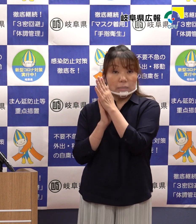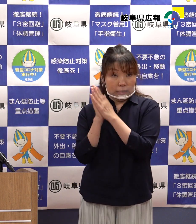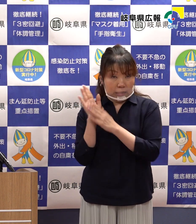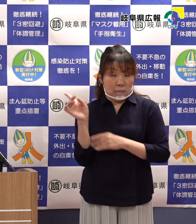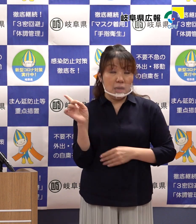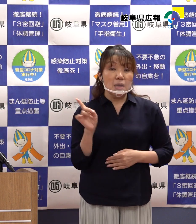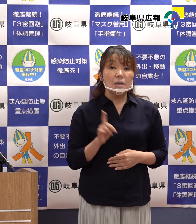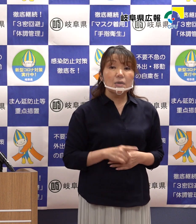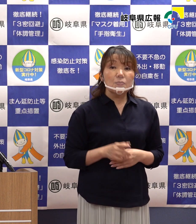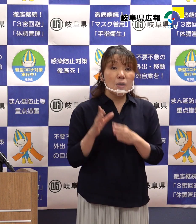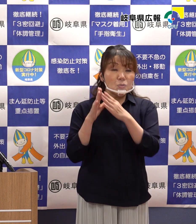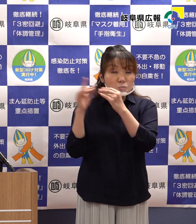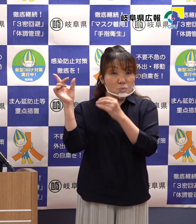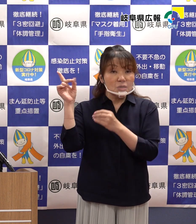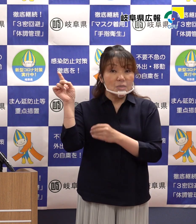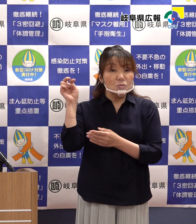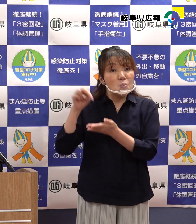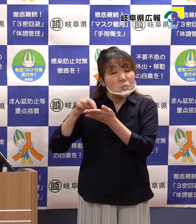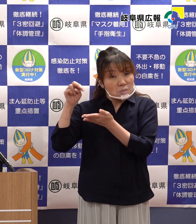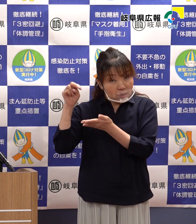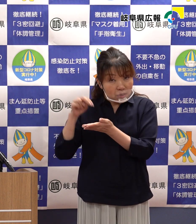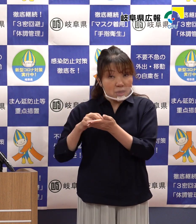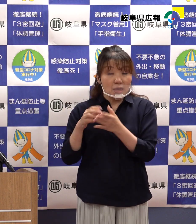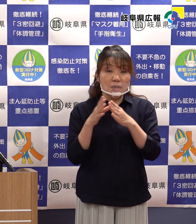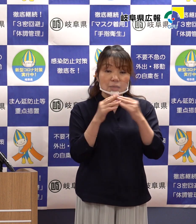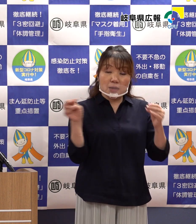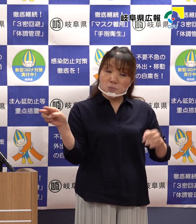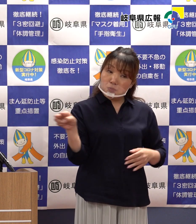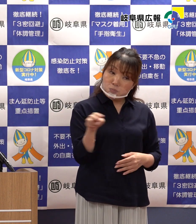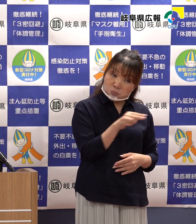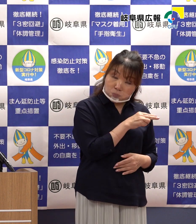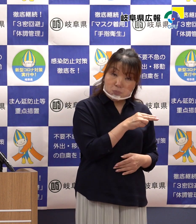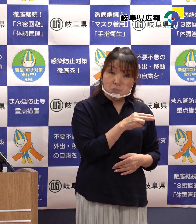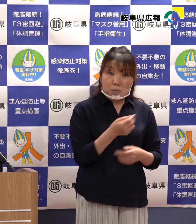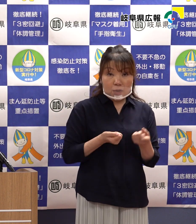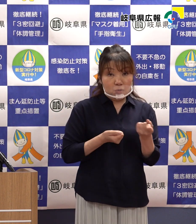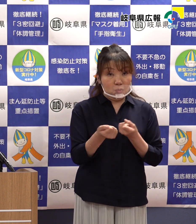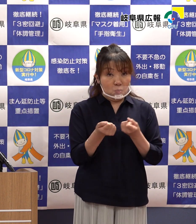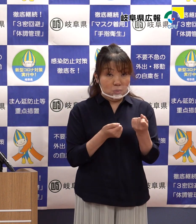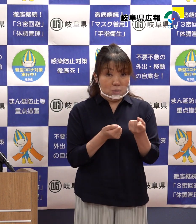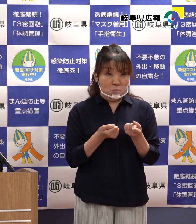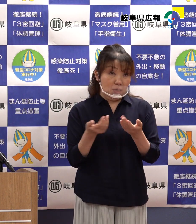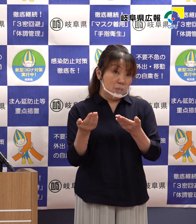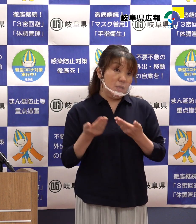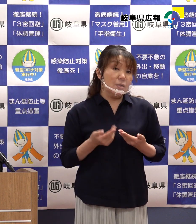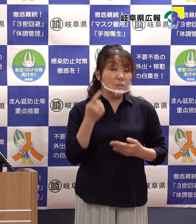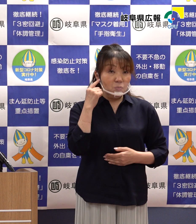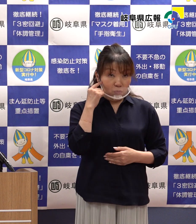れども、まあ、国は国として、まあ、全国を眺めながら調整していかれるわけですから、